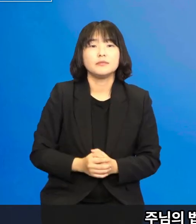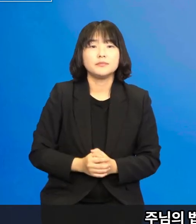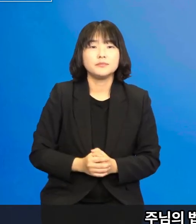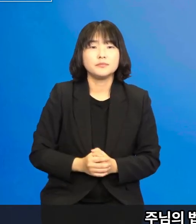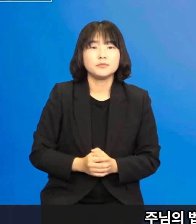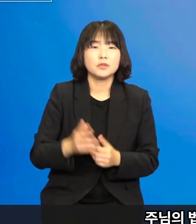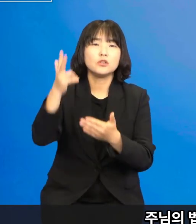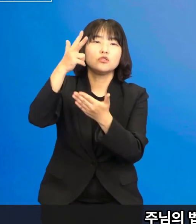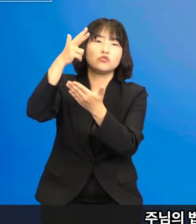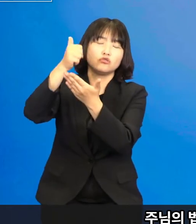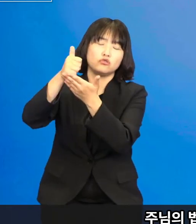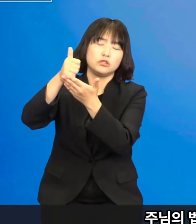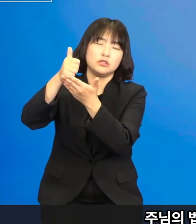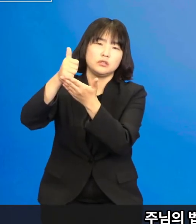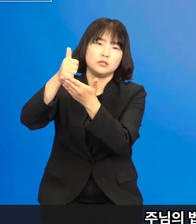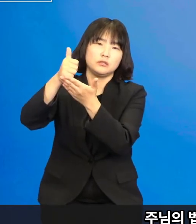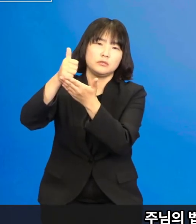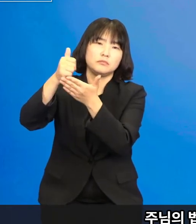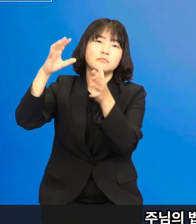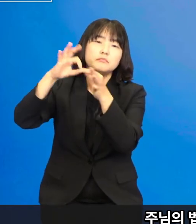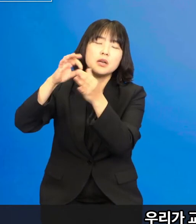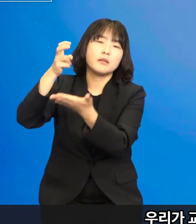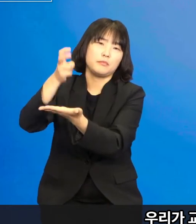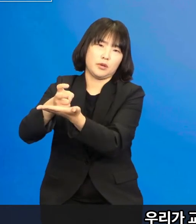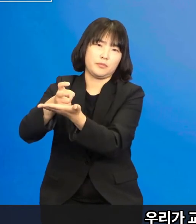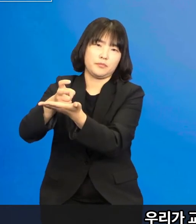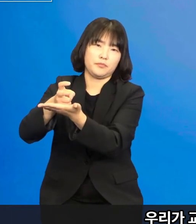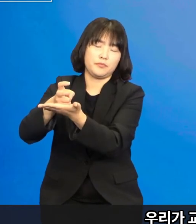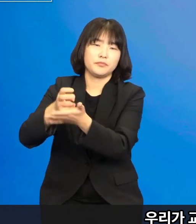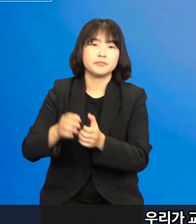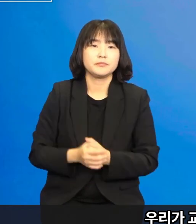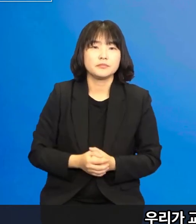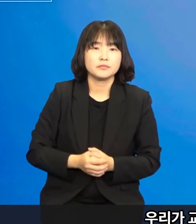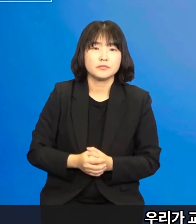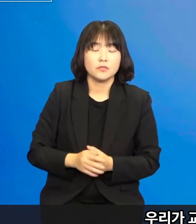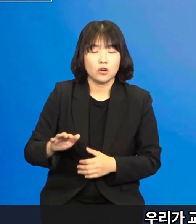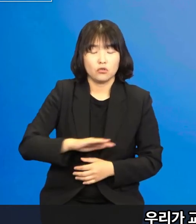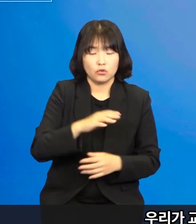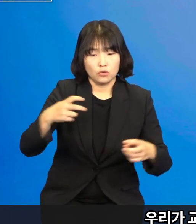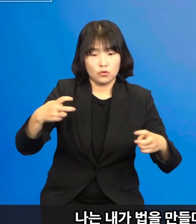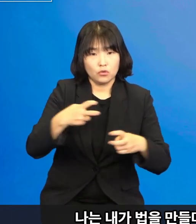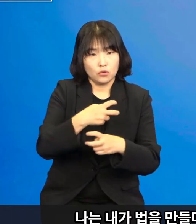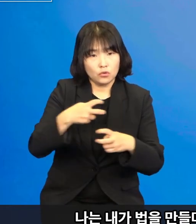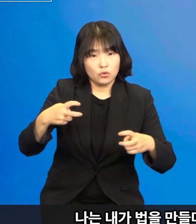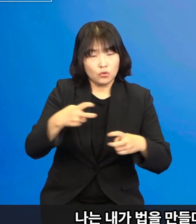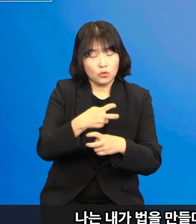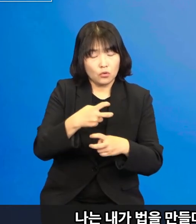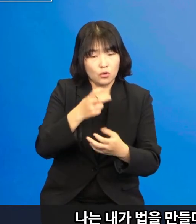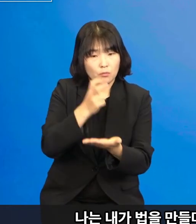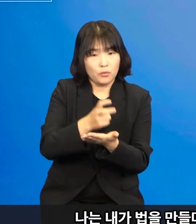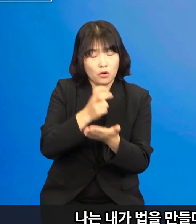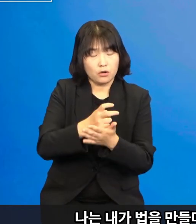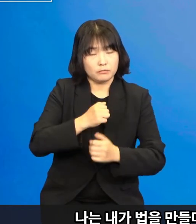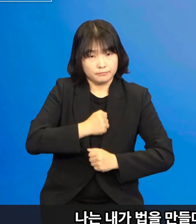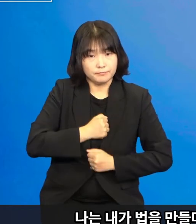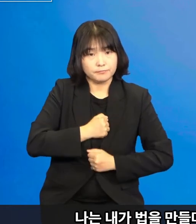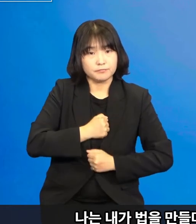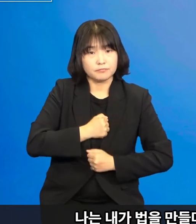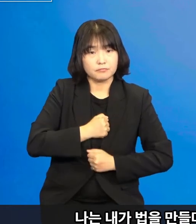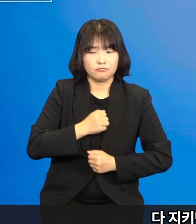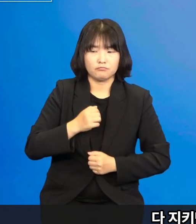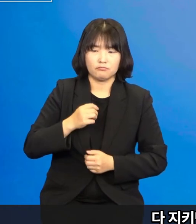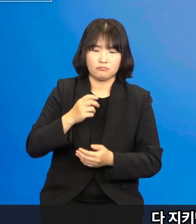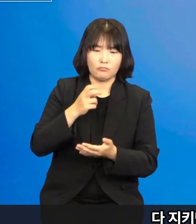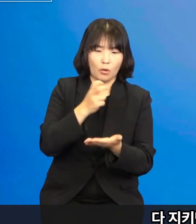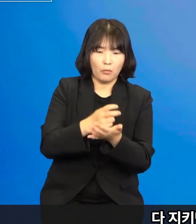있습니다. 주님의 법입니다. 주님의 법. 우리가 교통법규를 지키죠. 나는 내가 법을 만들며 살 거야. 이런 분